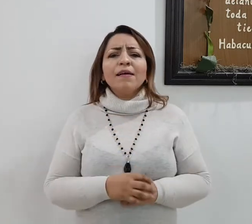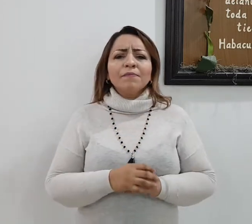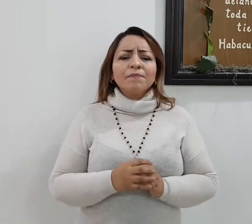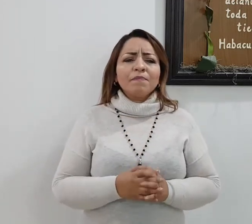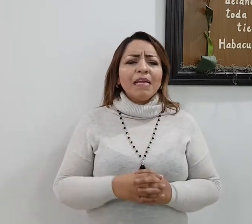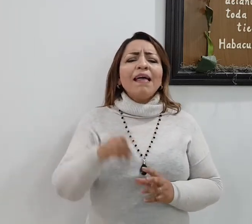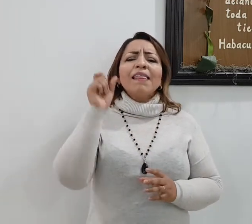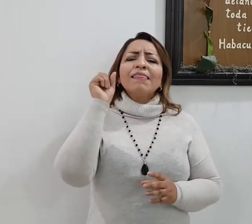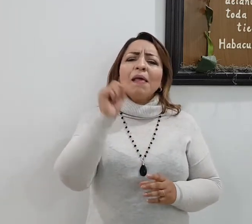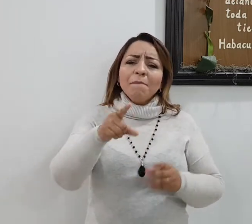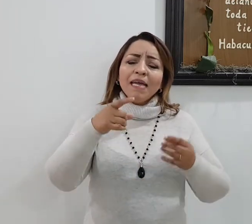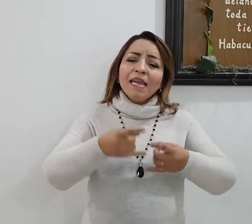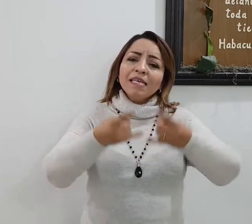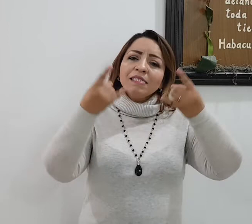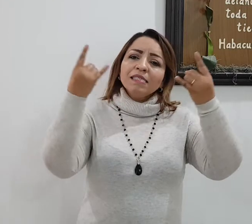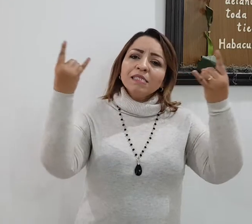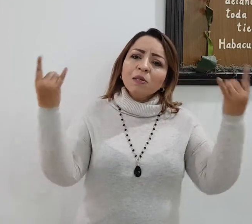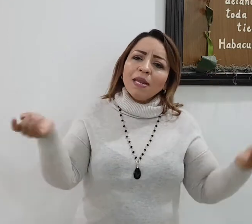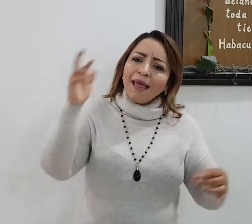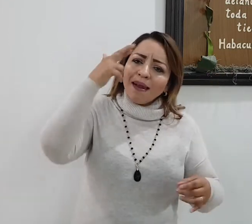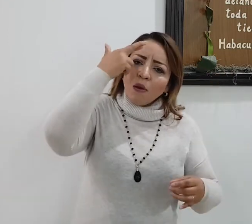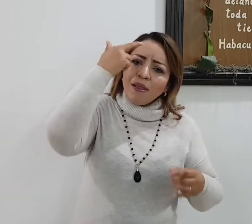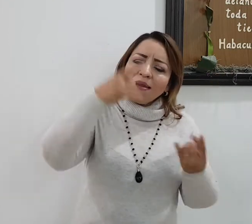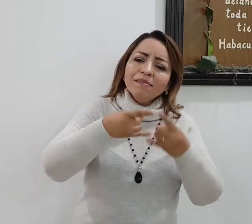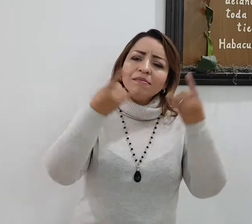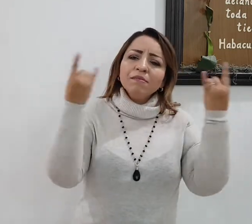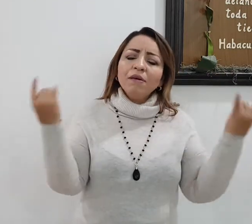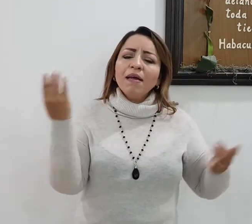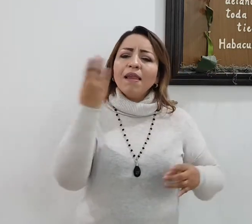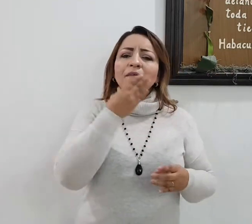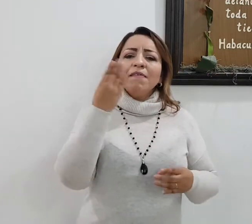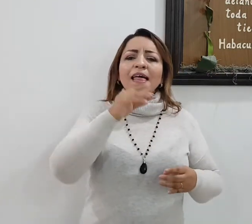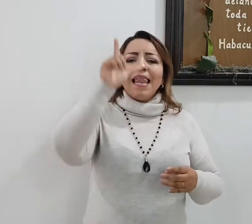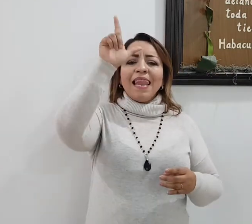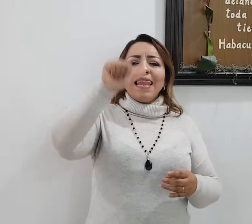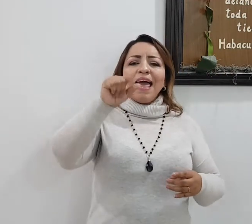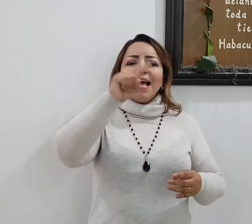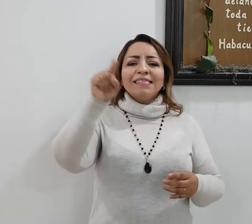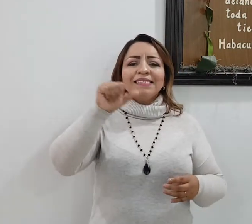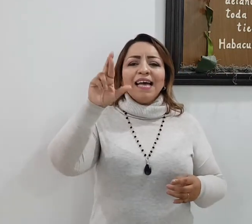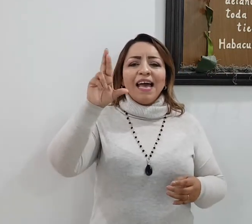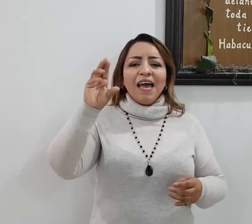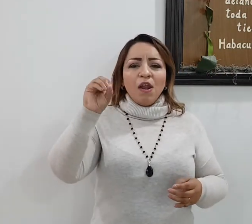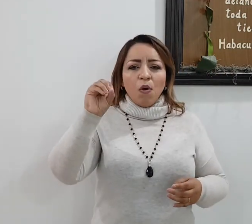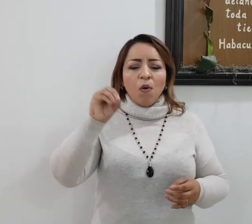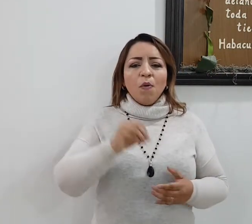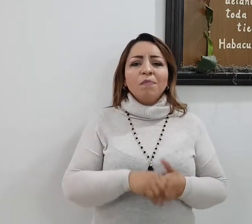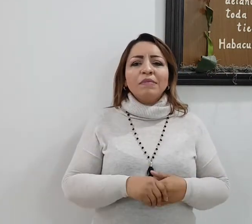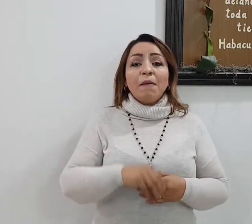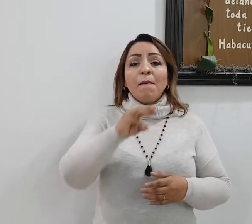¿Cuántos días tenía de muerto Lázaro? ¿No se acuerdan? Ya apestaba, perdón por la